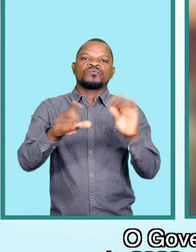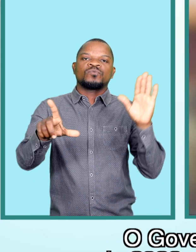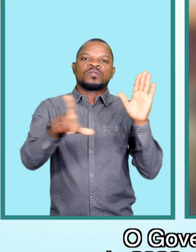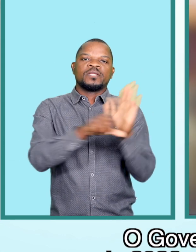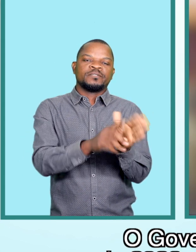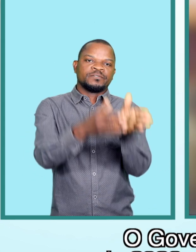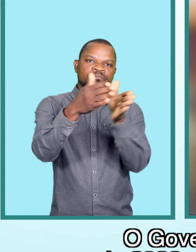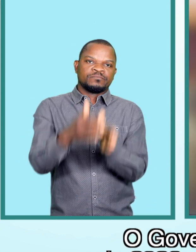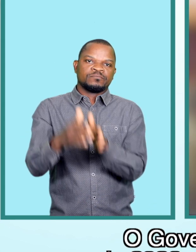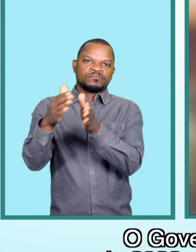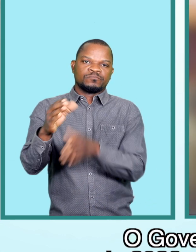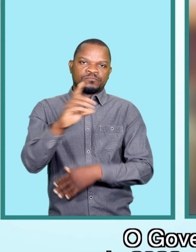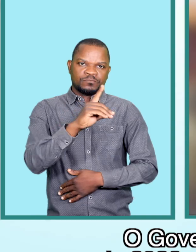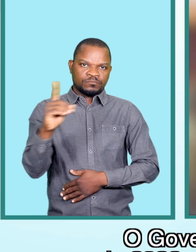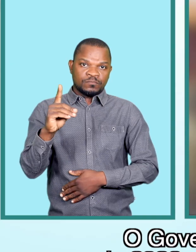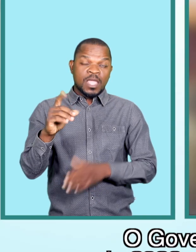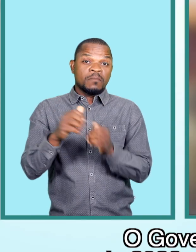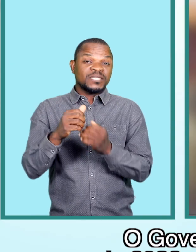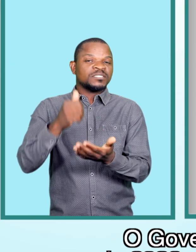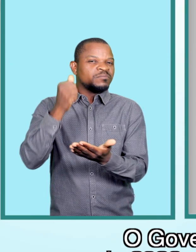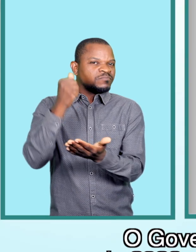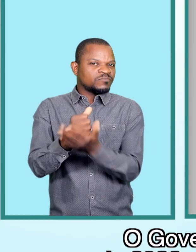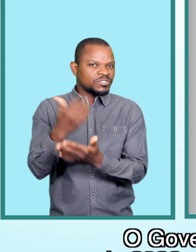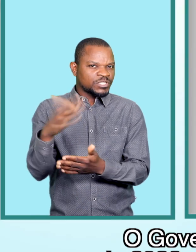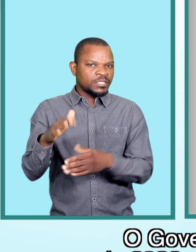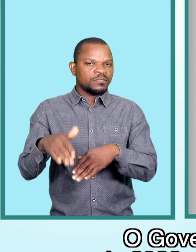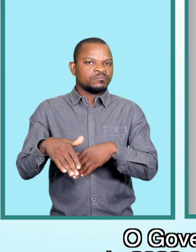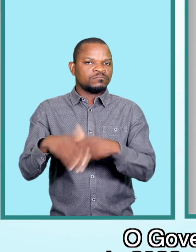de 2026, o regulamento da Lei nº